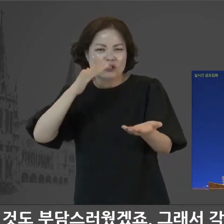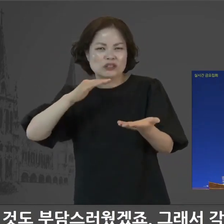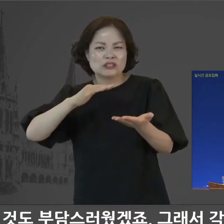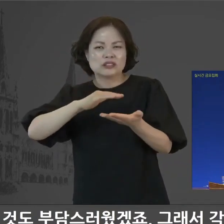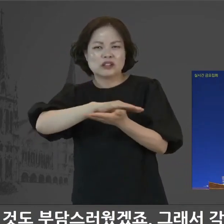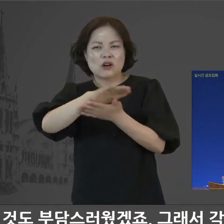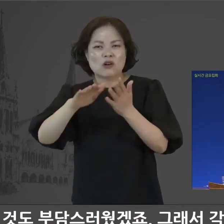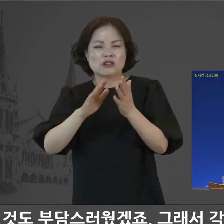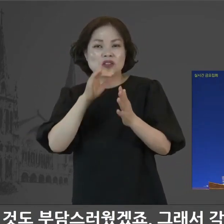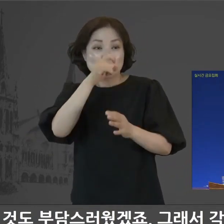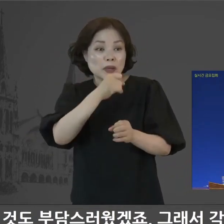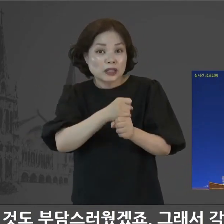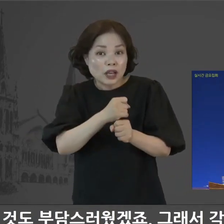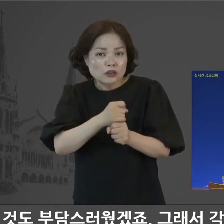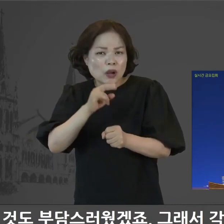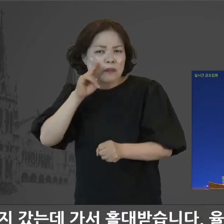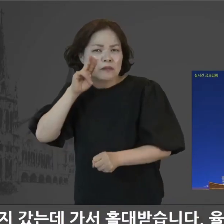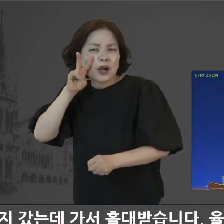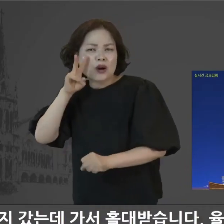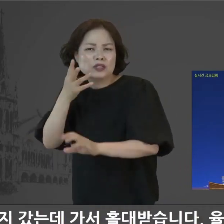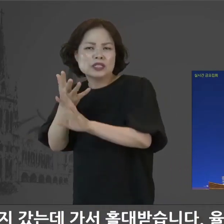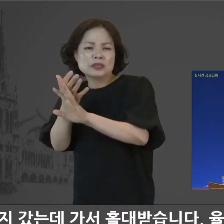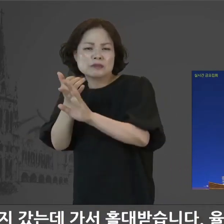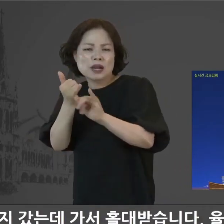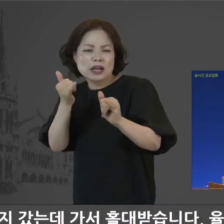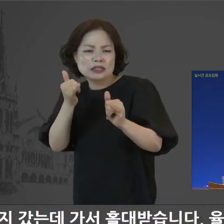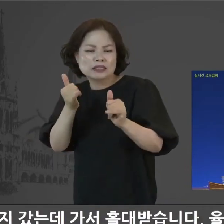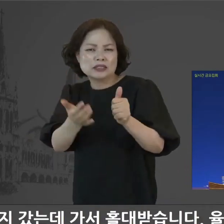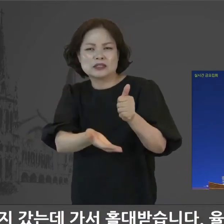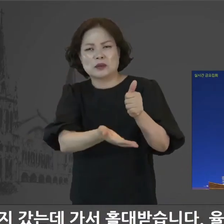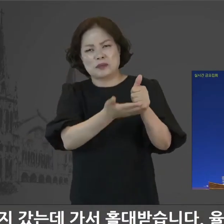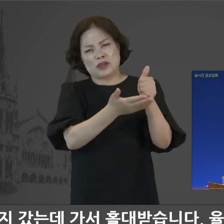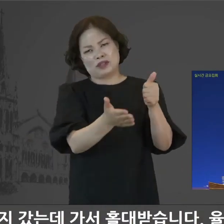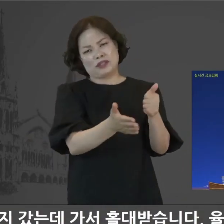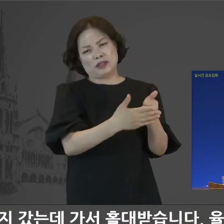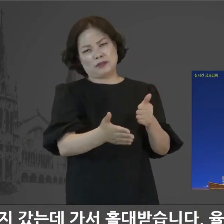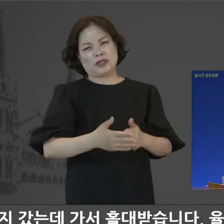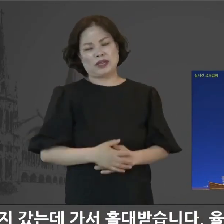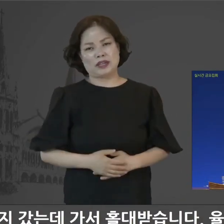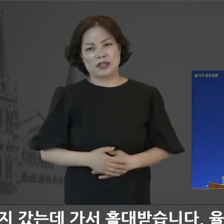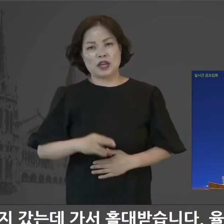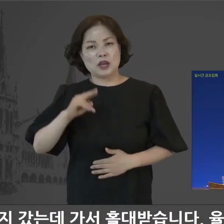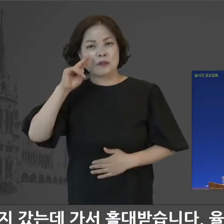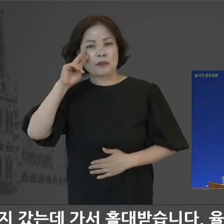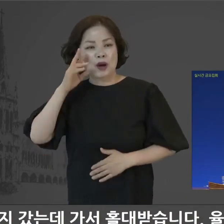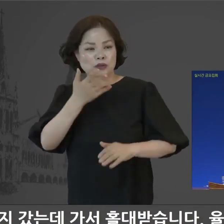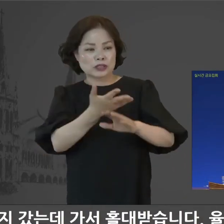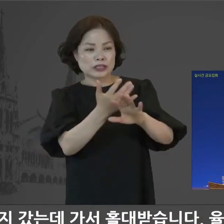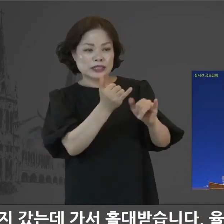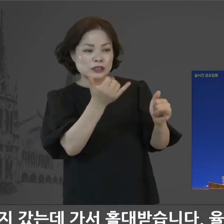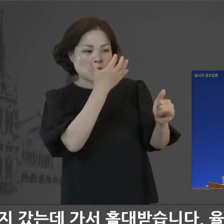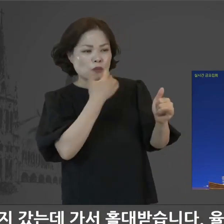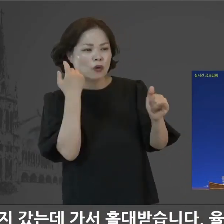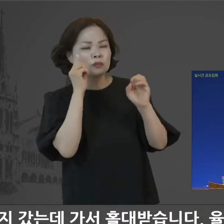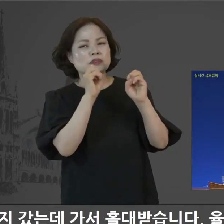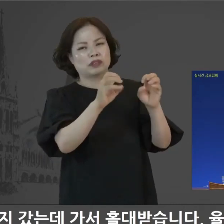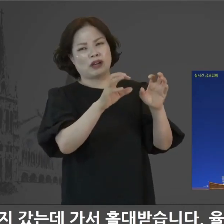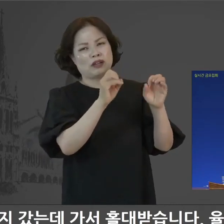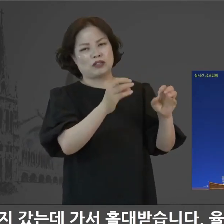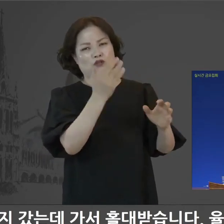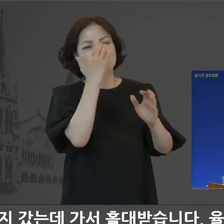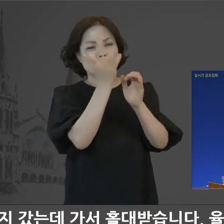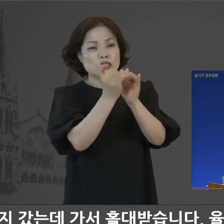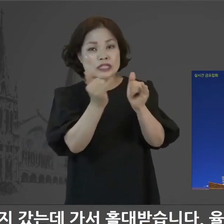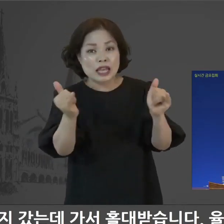모든 것이 바울이 이방인들을 섬겼기 때문입니다. 바울이 이방인들에게 복음을 전하다 보니까